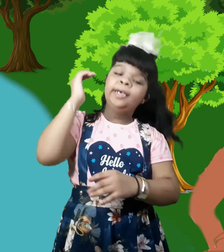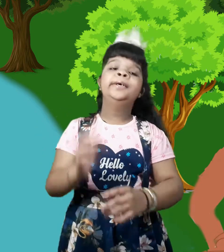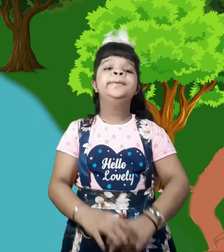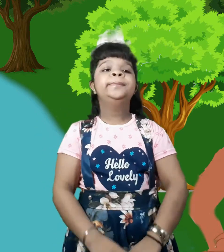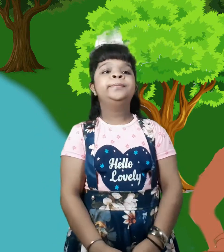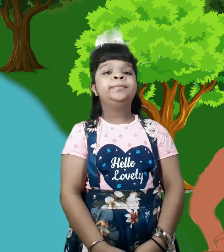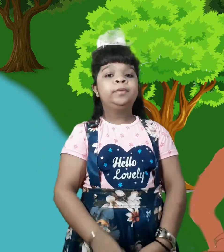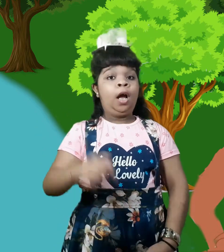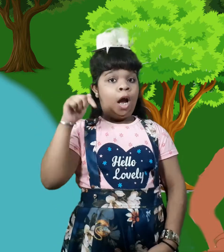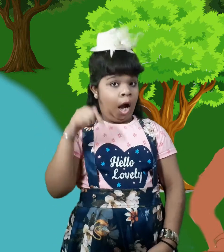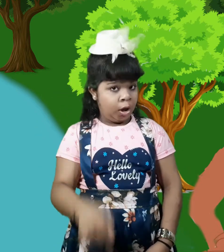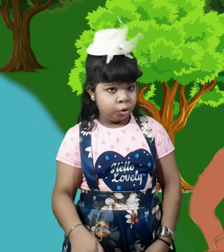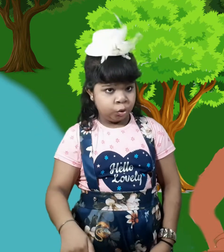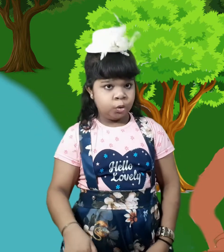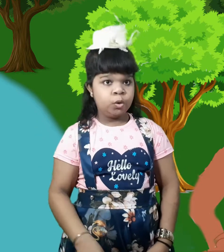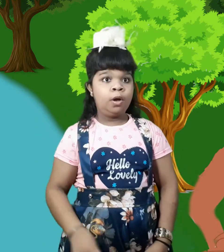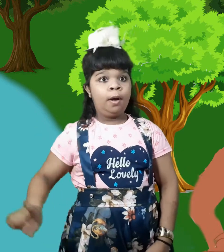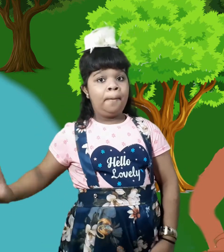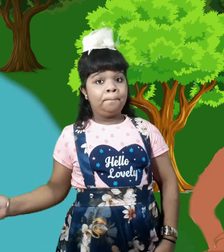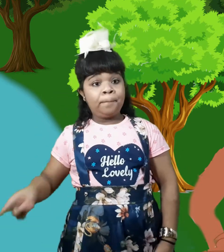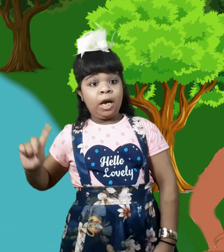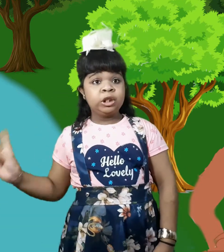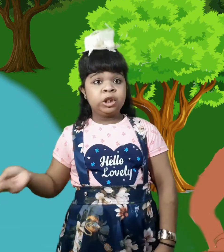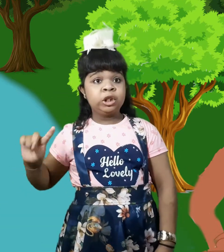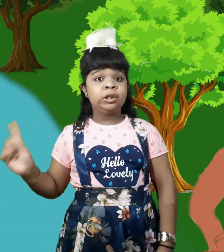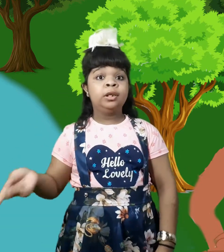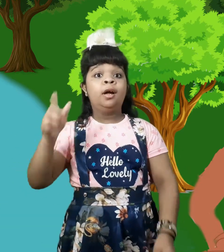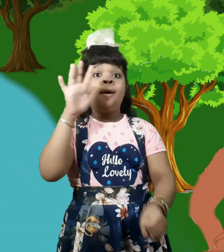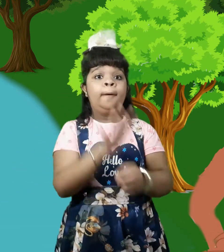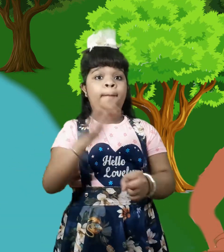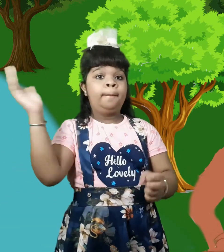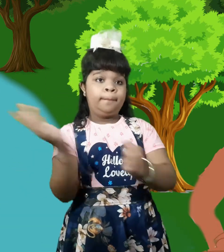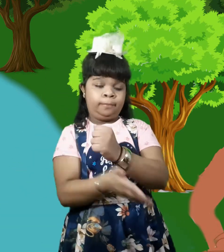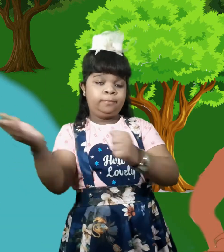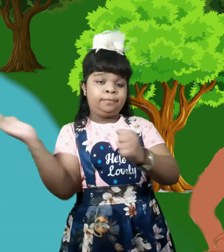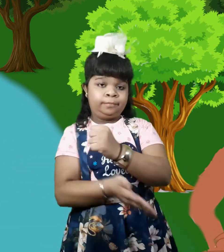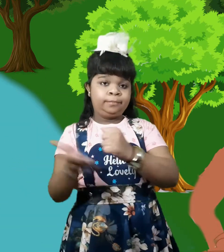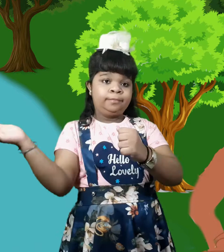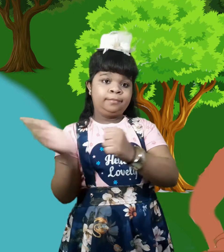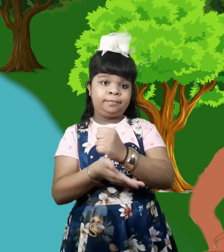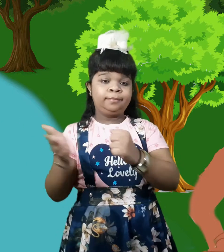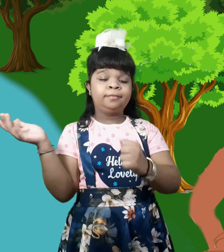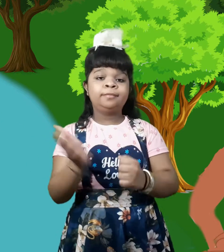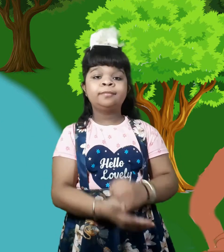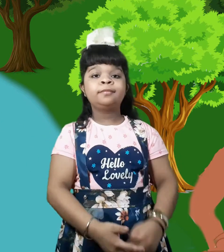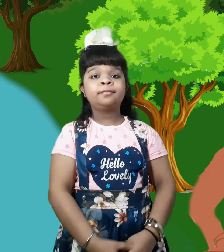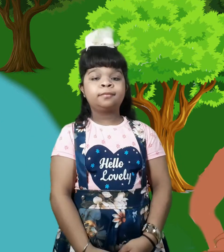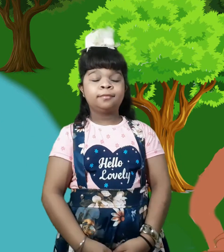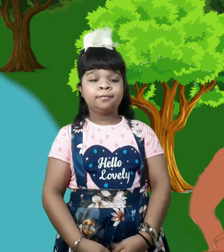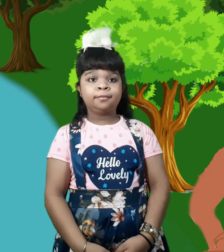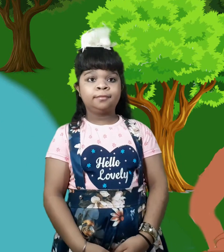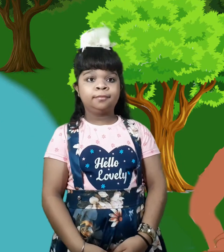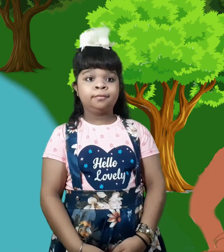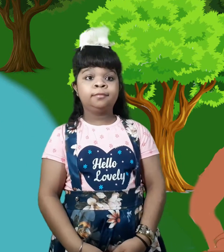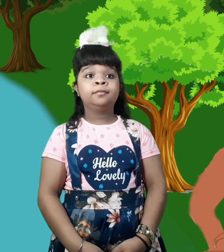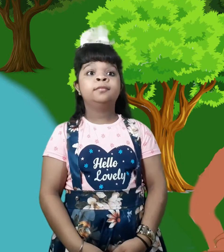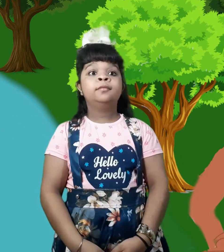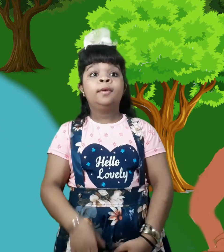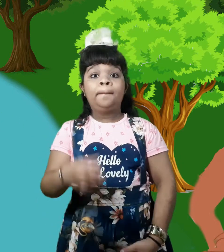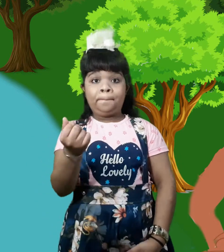वह प्रतिदिन लकड़ियां काटता और उससे जो पैसे